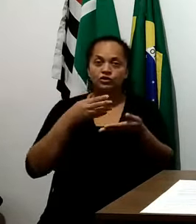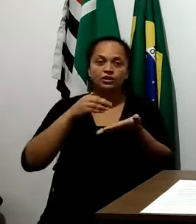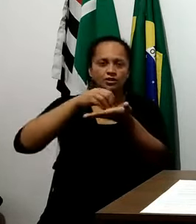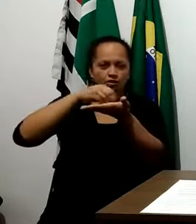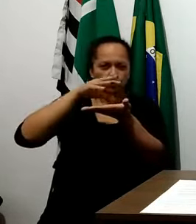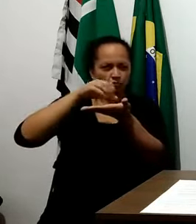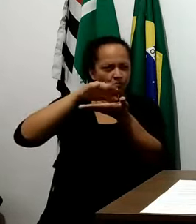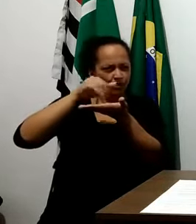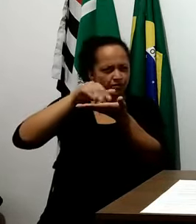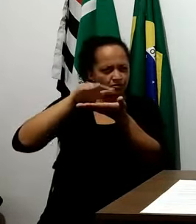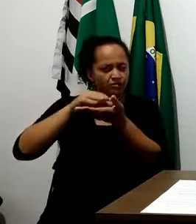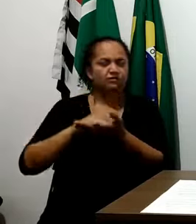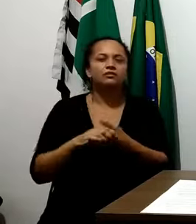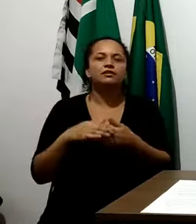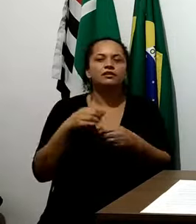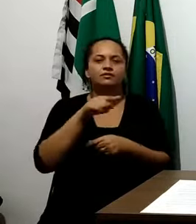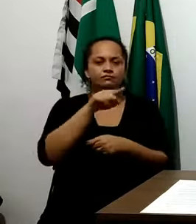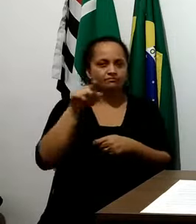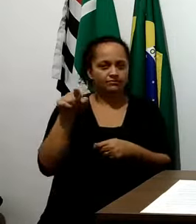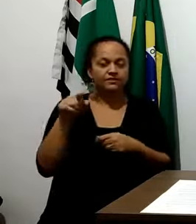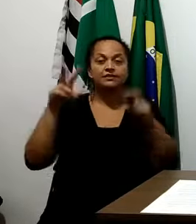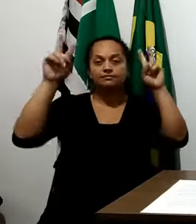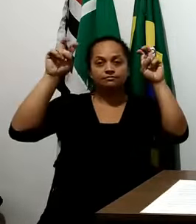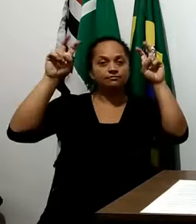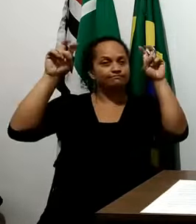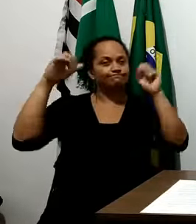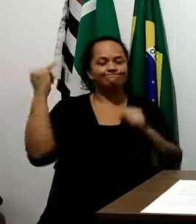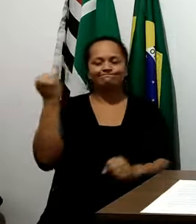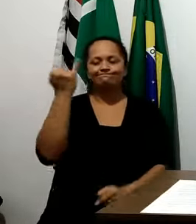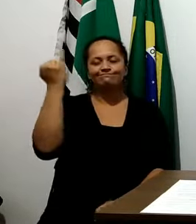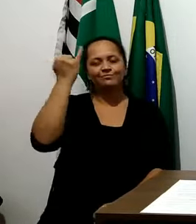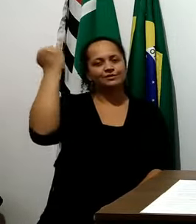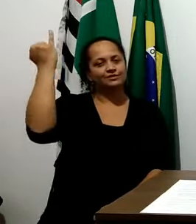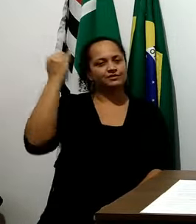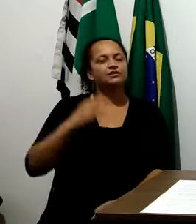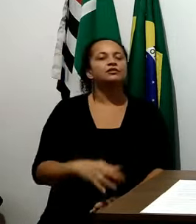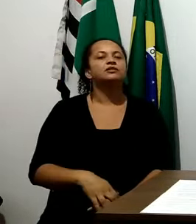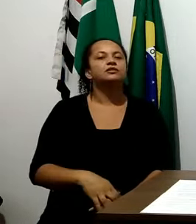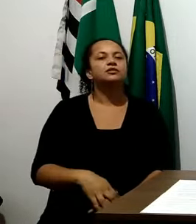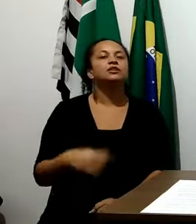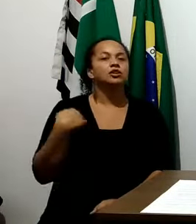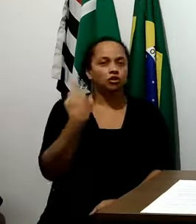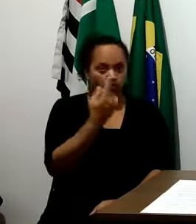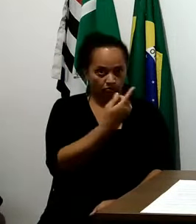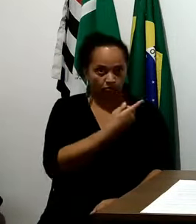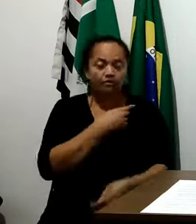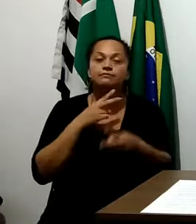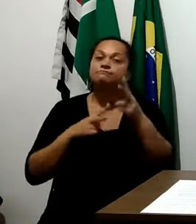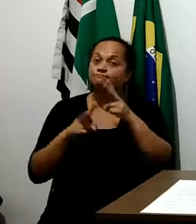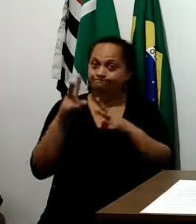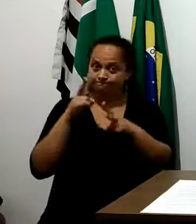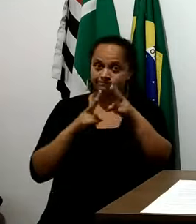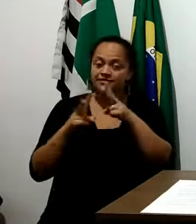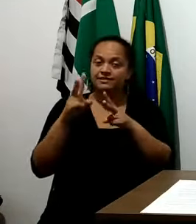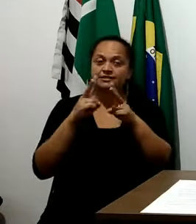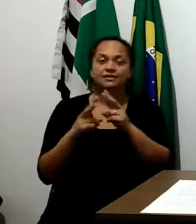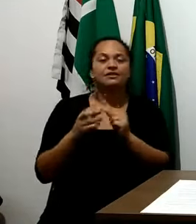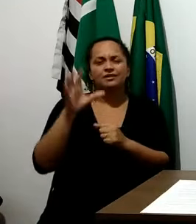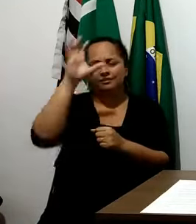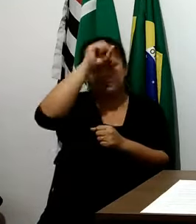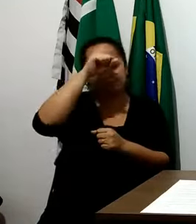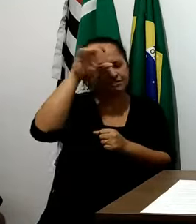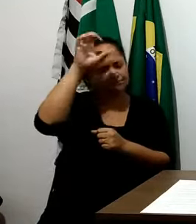um tema de suma importância, que ao longo da nossa caminhada cristã a gente tem aprendido aqui na igreja, a